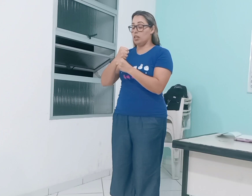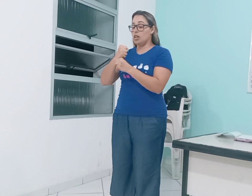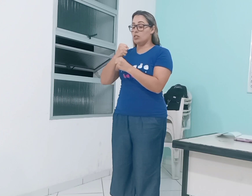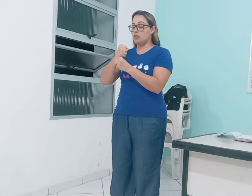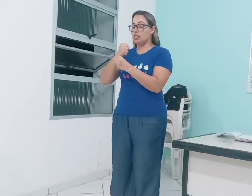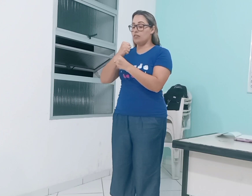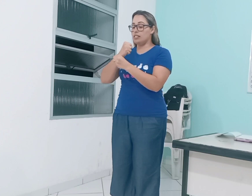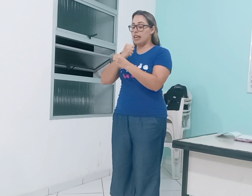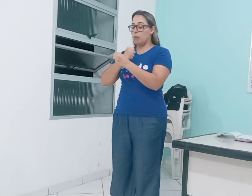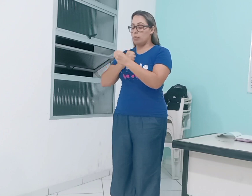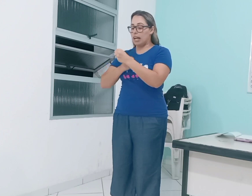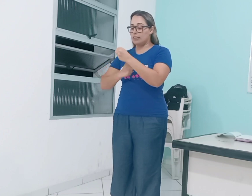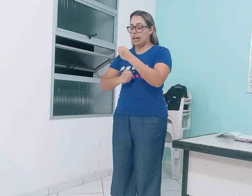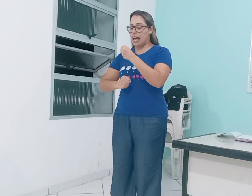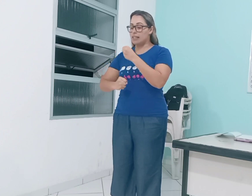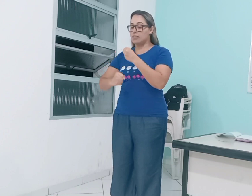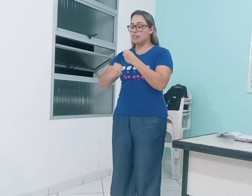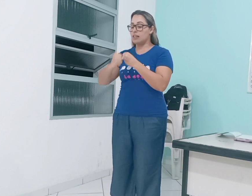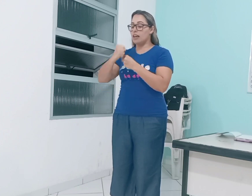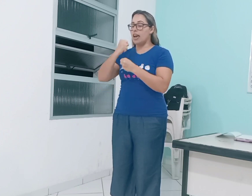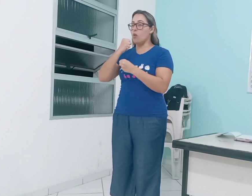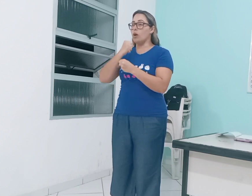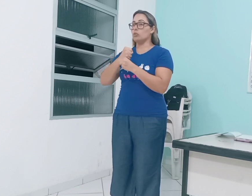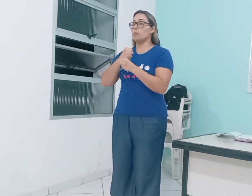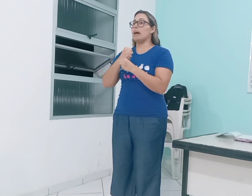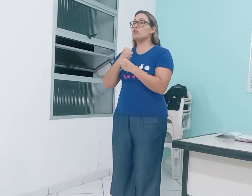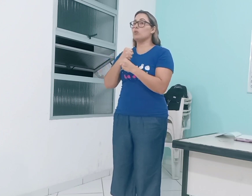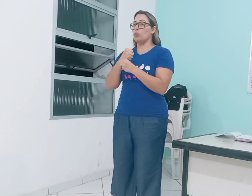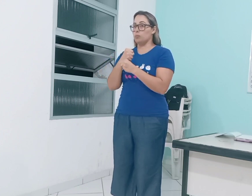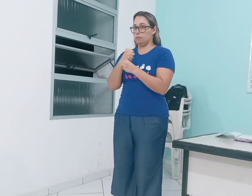Se você fizer para trás, é o ano que passou,